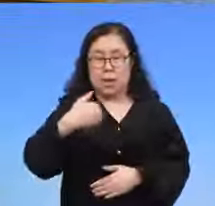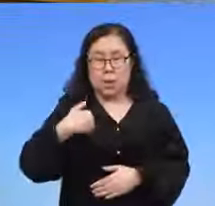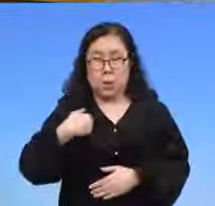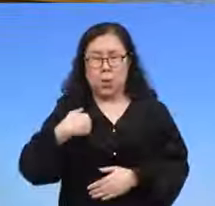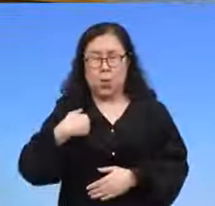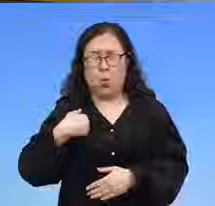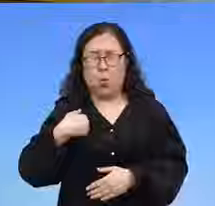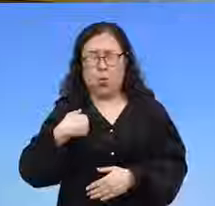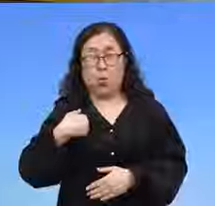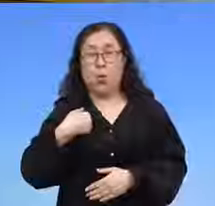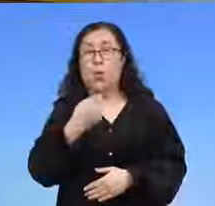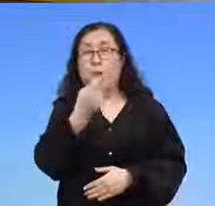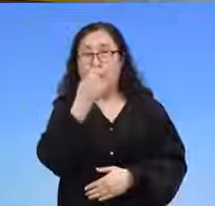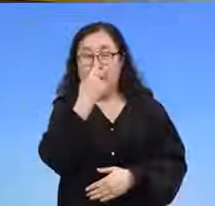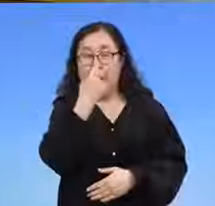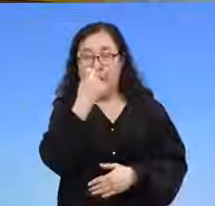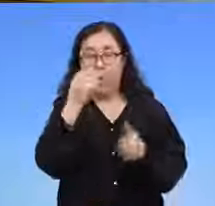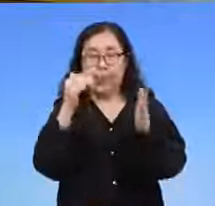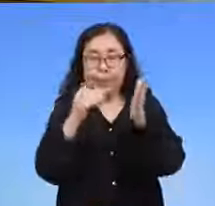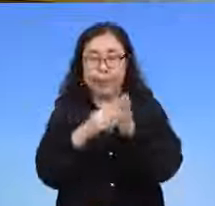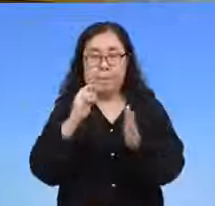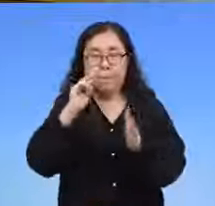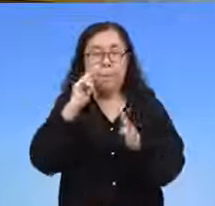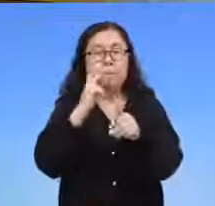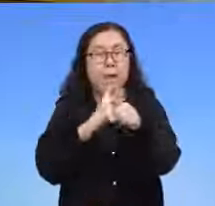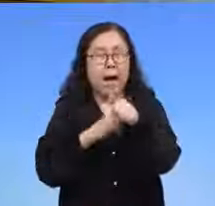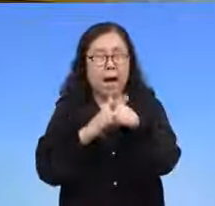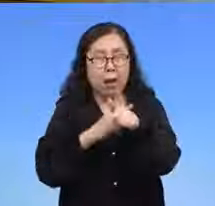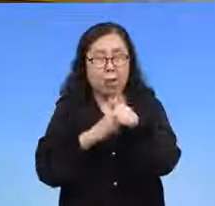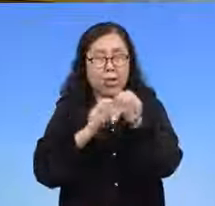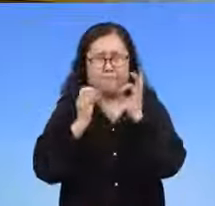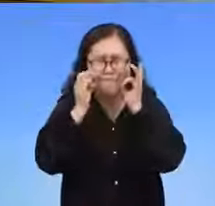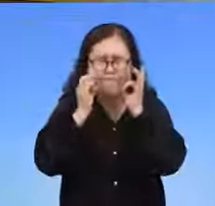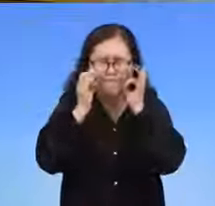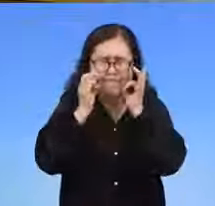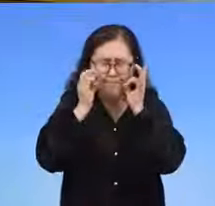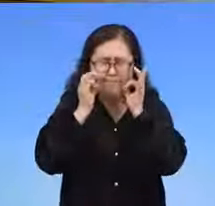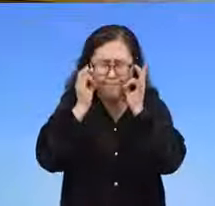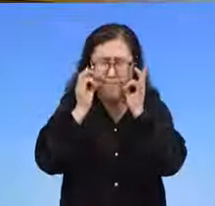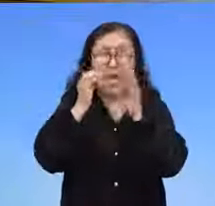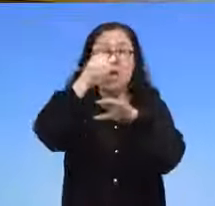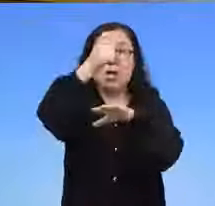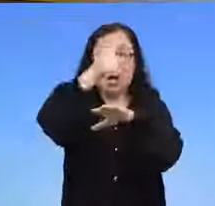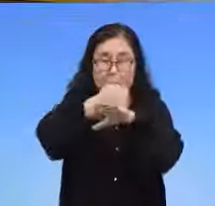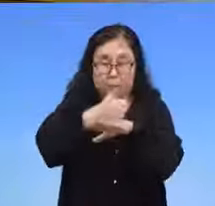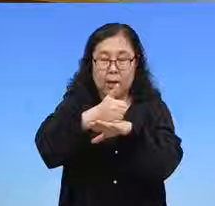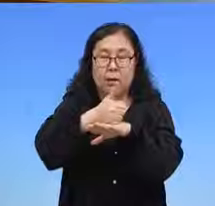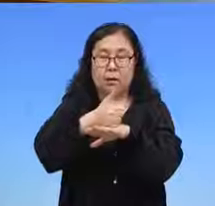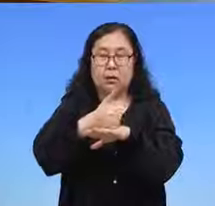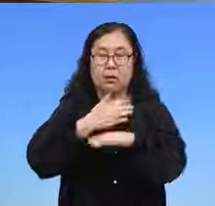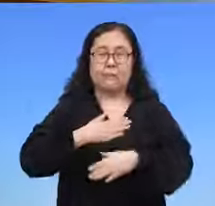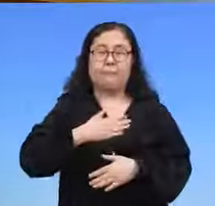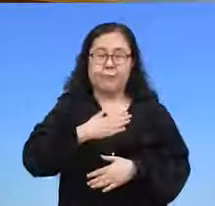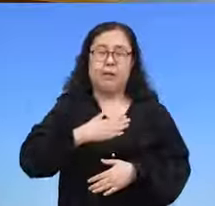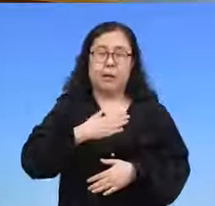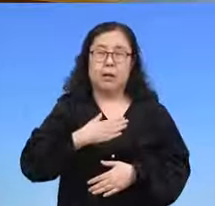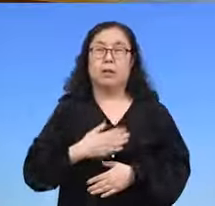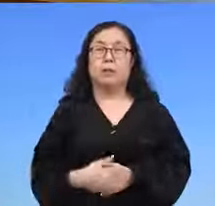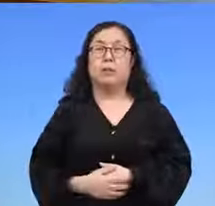배웠노라, 일체의 비결을 배웠노라라는 이 몸부림에서 나온다는 사실을 아셔야 된다는 겁니다.